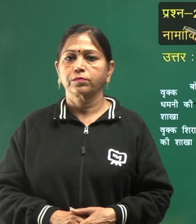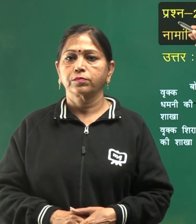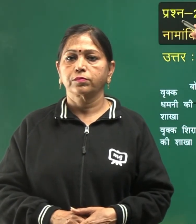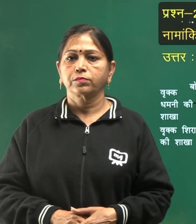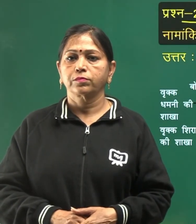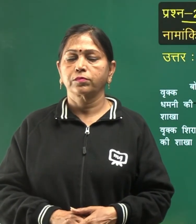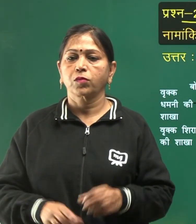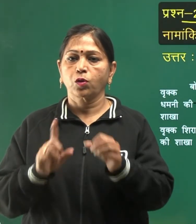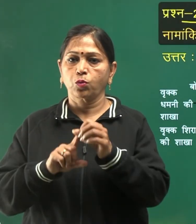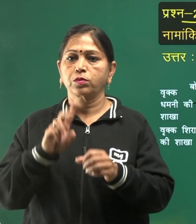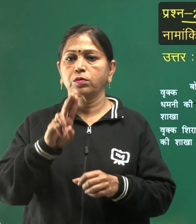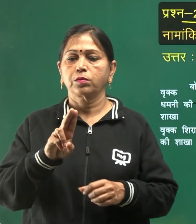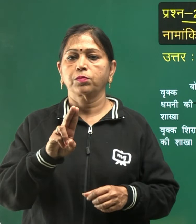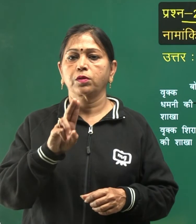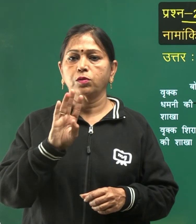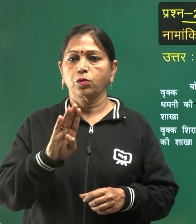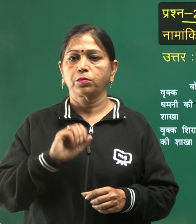प्रश्न 24,